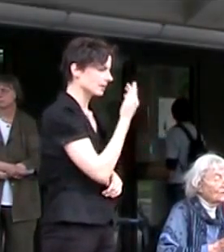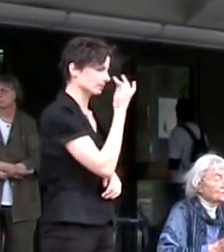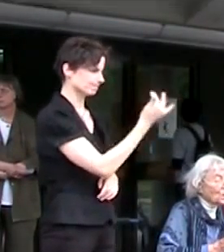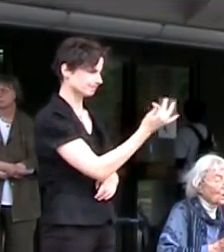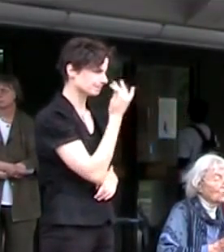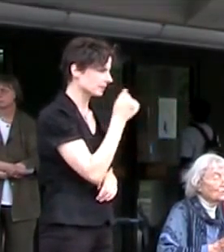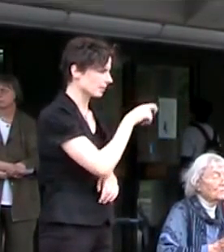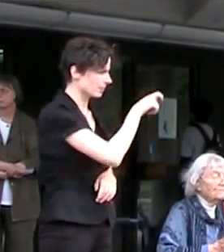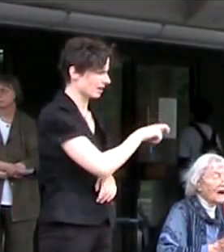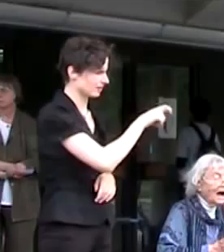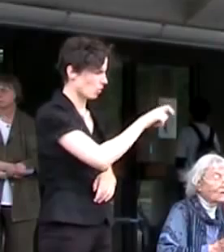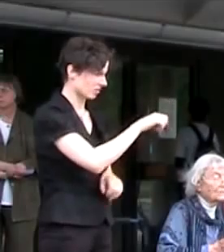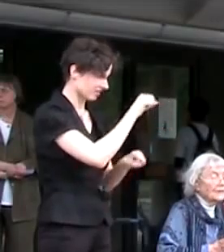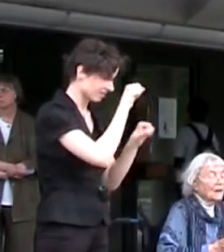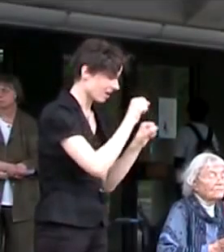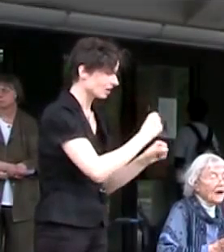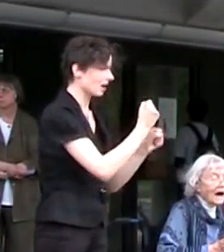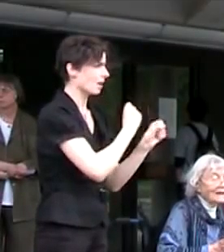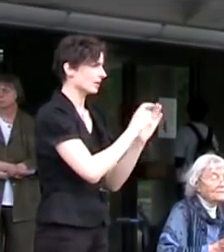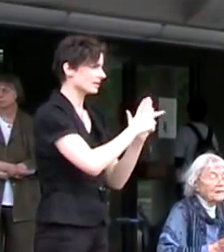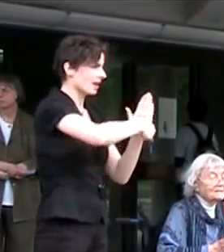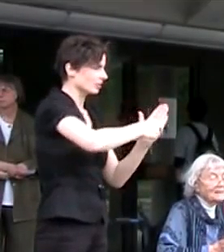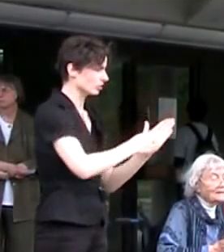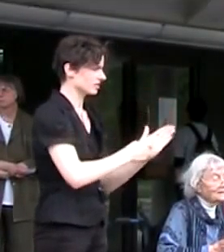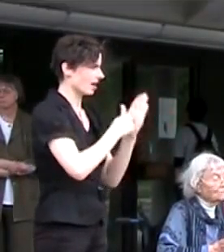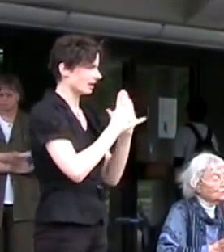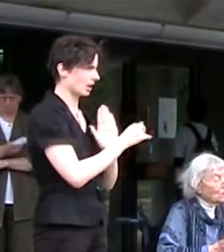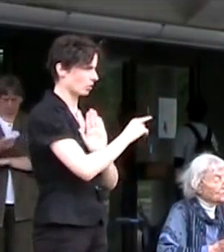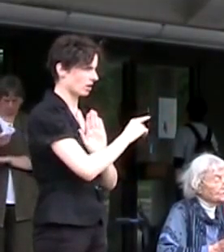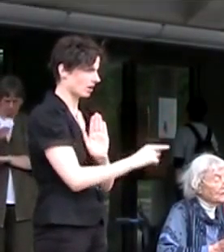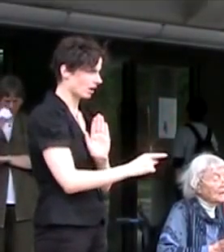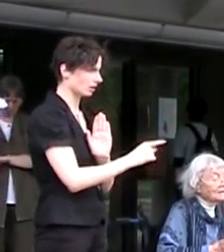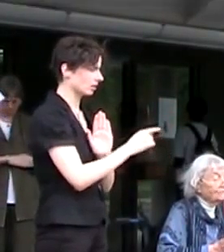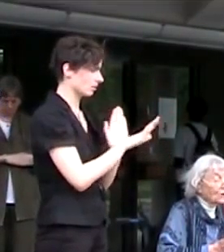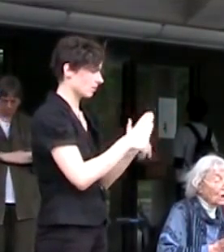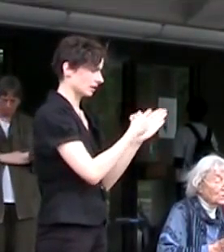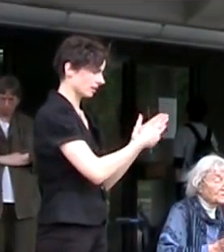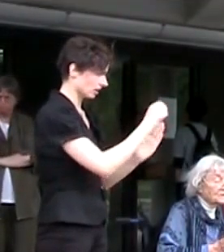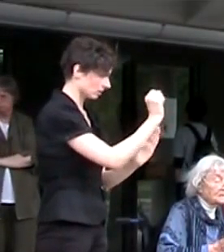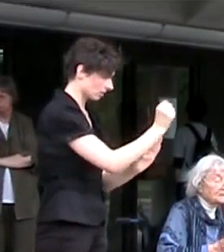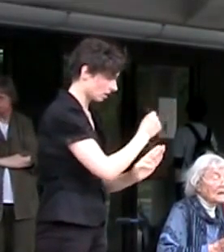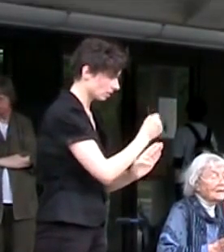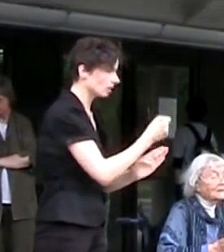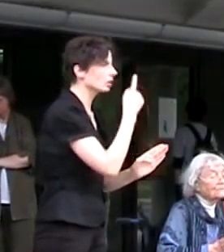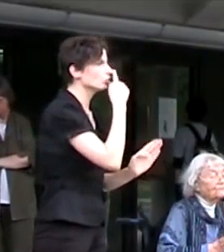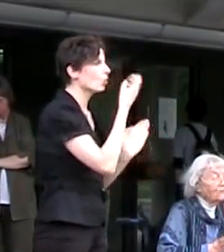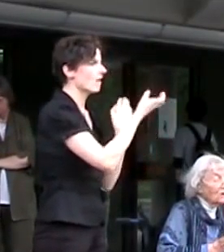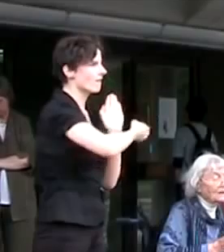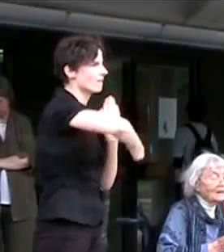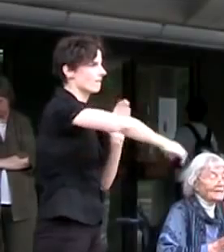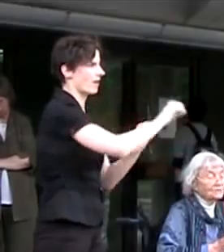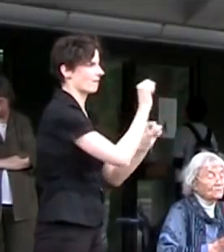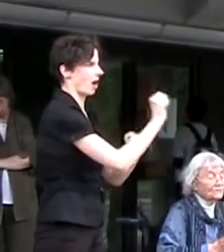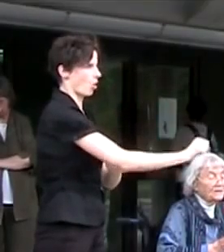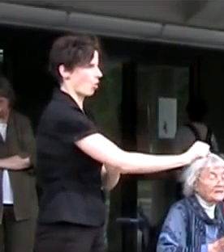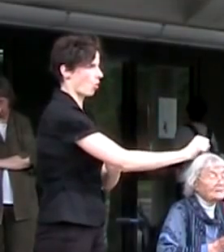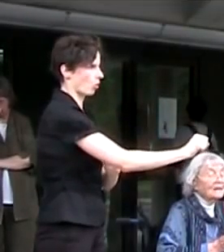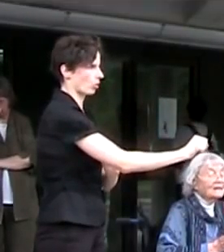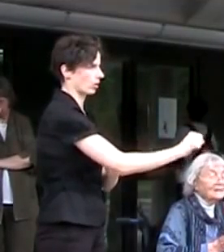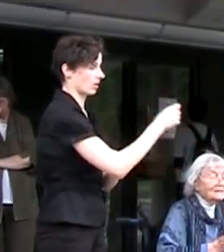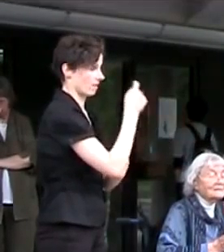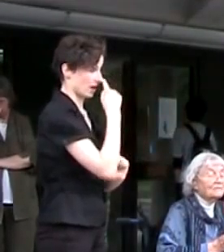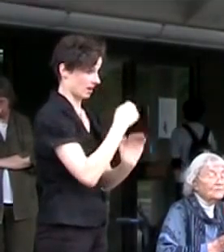auf Versorgung und Bewahrung für alle Patienten beschlossen, die voraussichtlich ihre volle